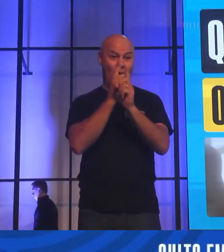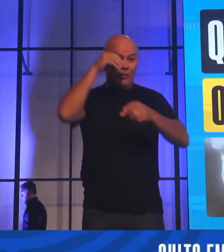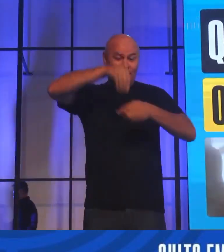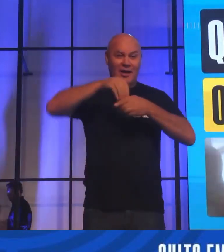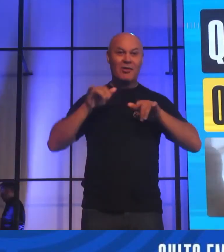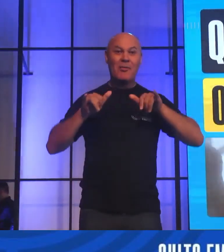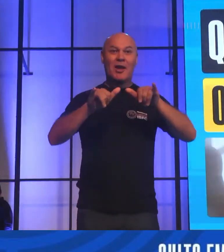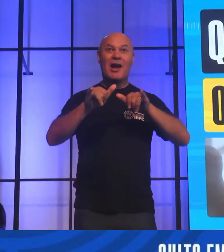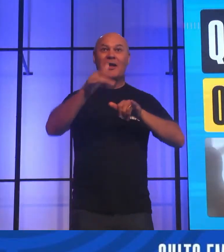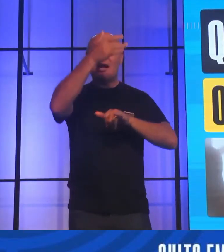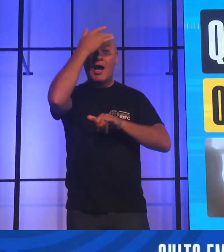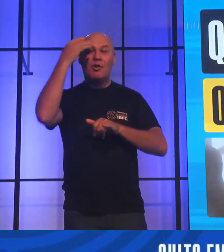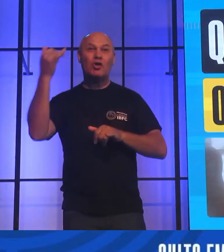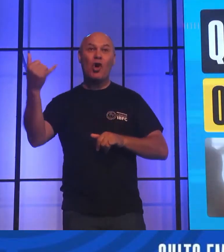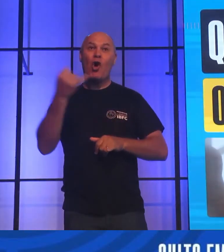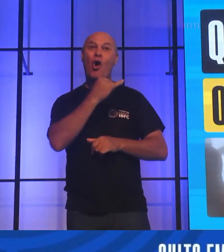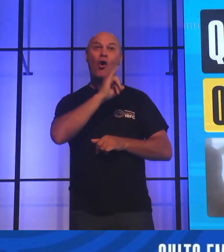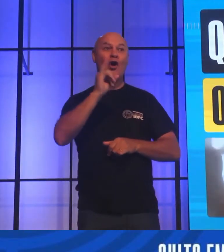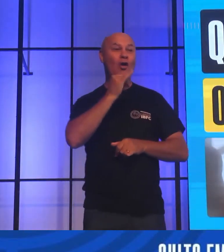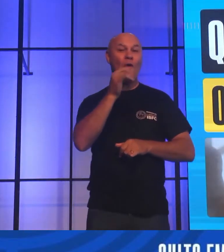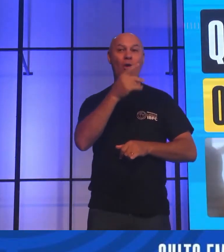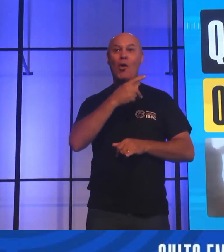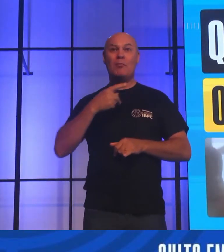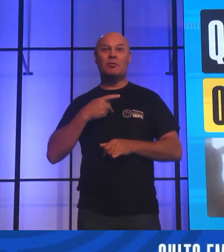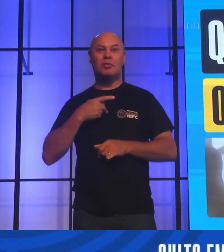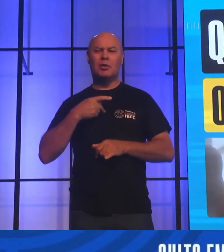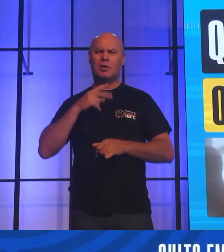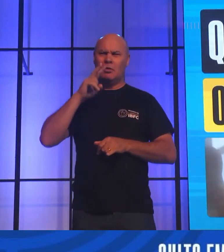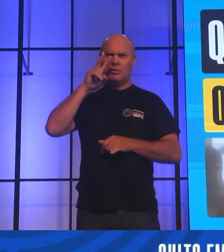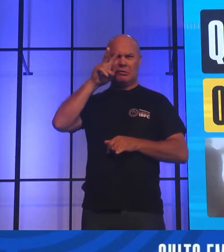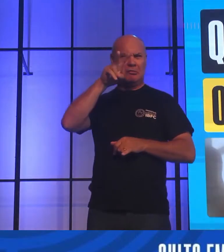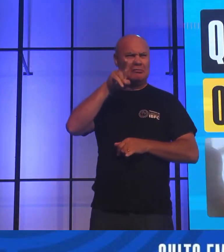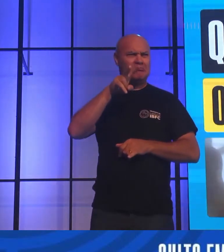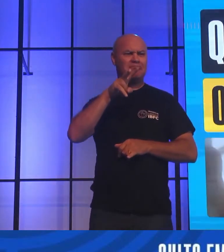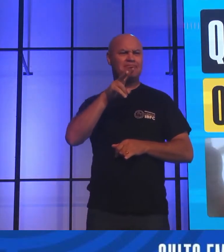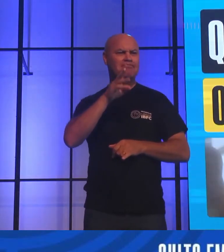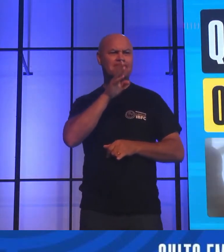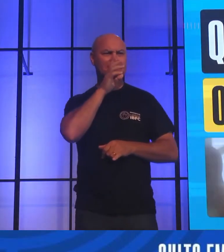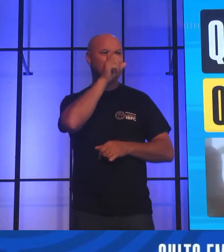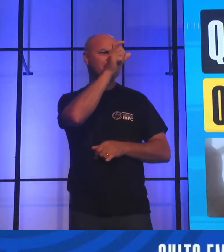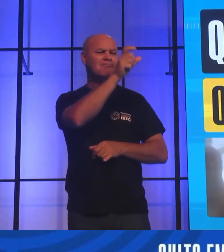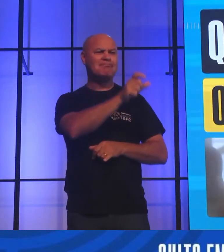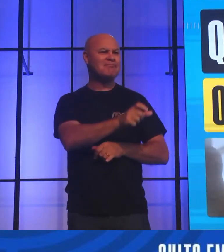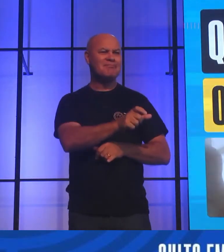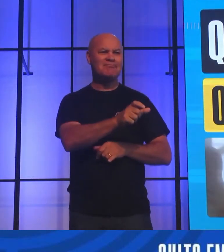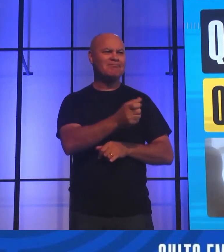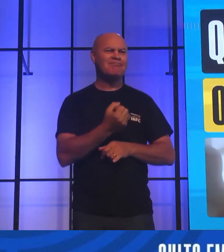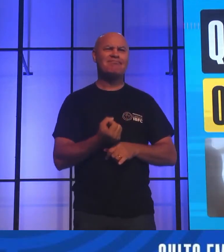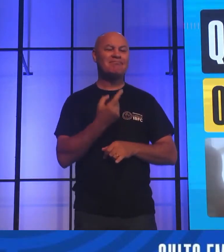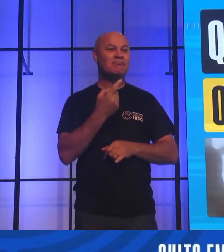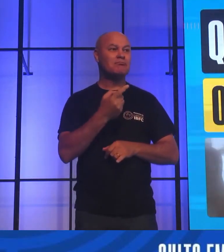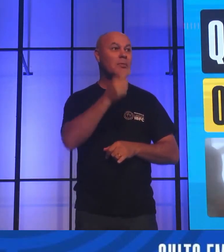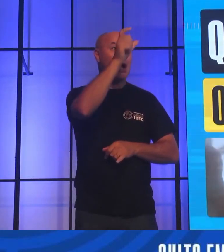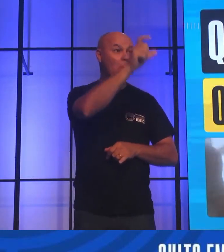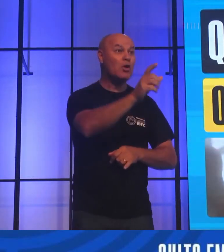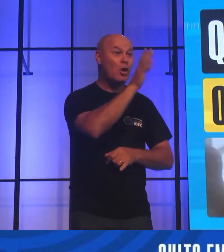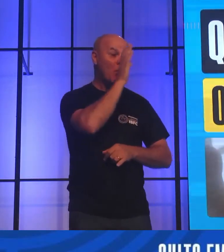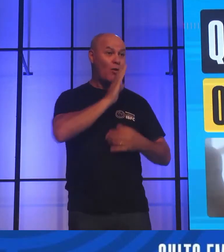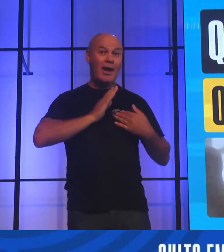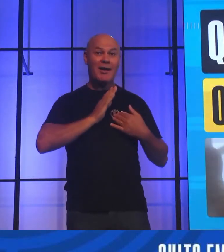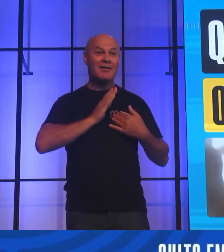esposa diz, sabe quem é? Eu disse, não tenho nem ideia. Mas elas me conhecem daqui, de cima, de ver, talvez